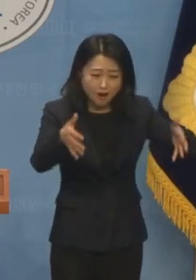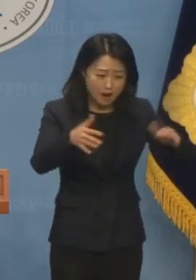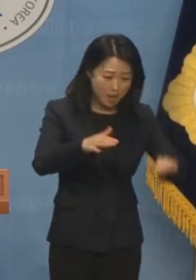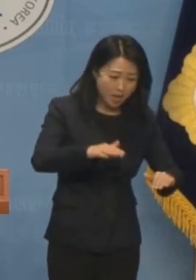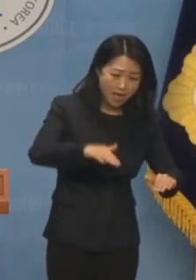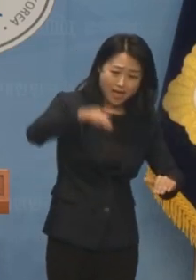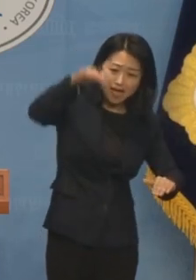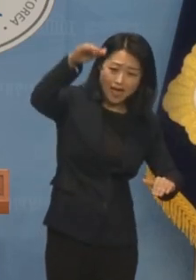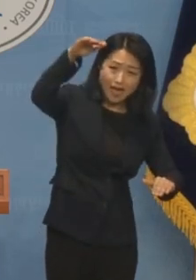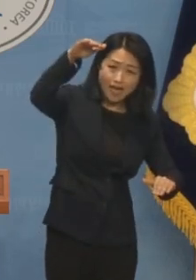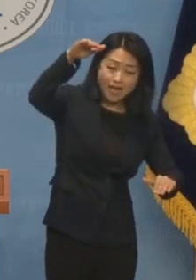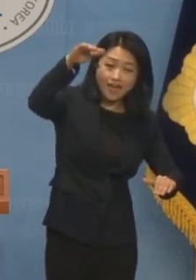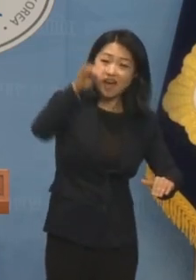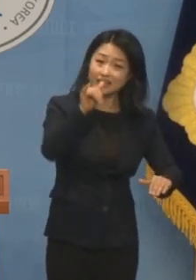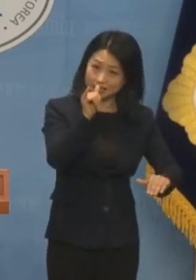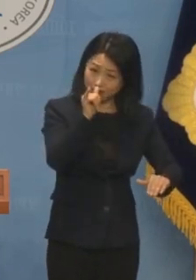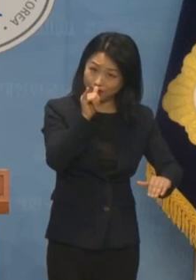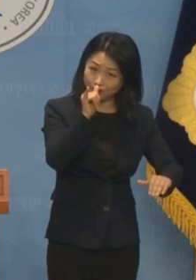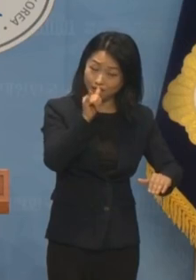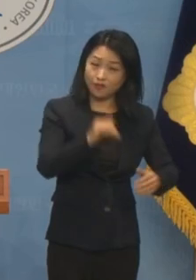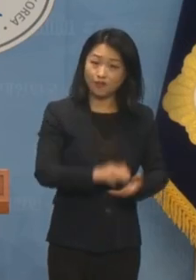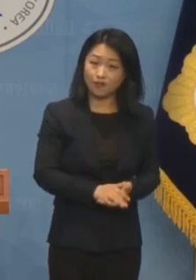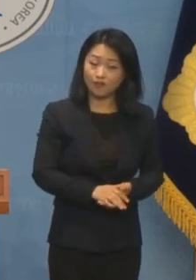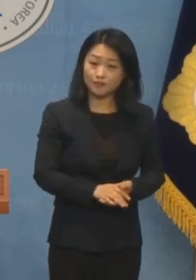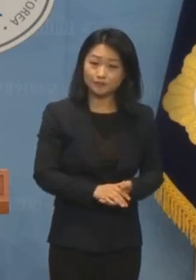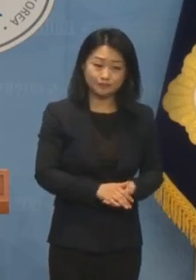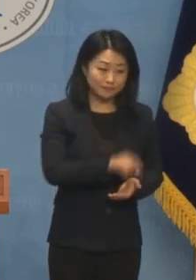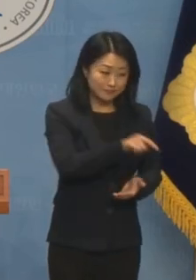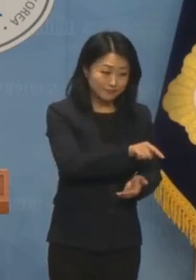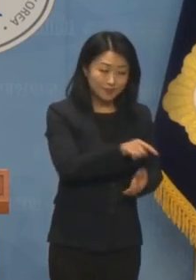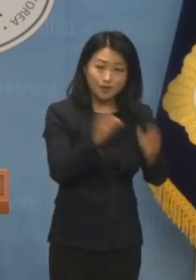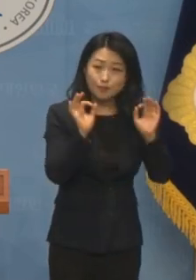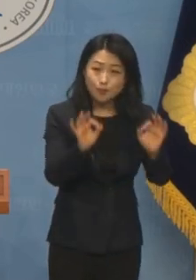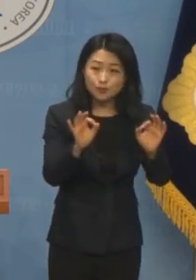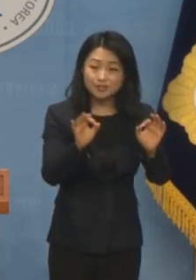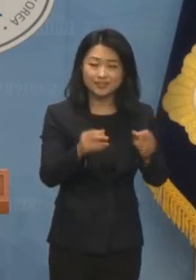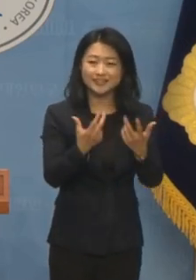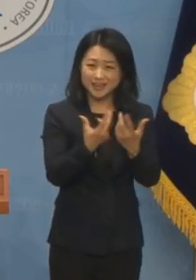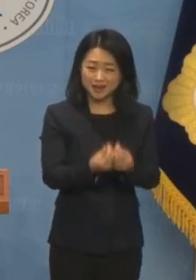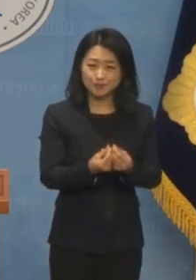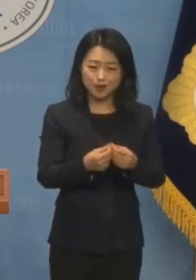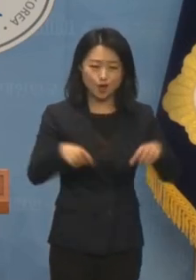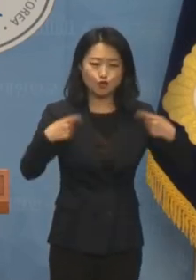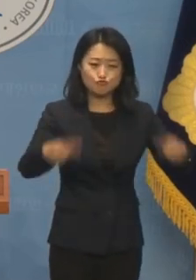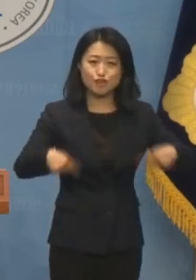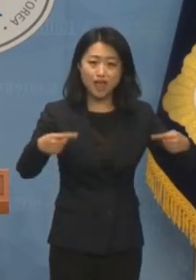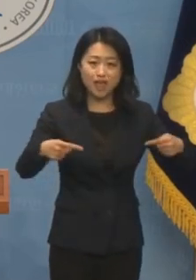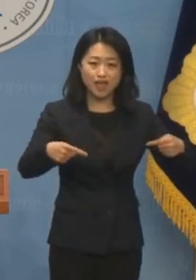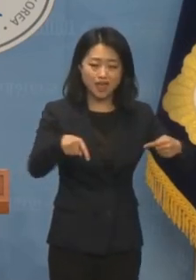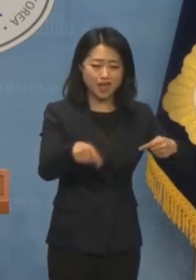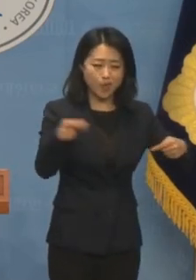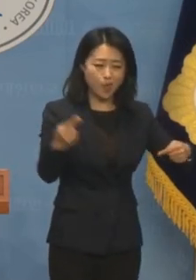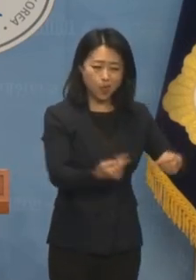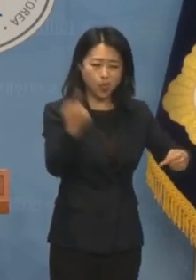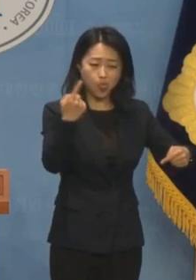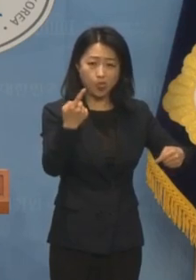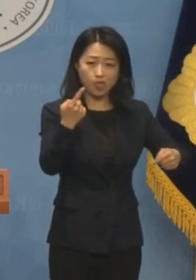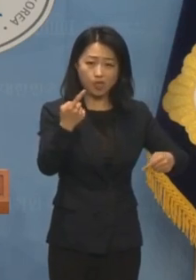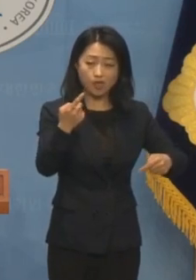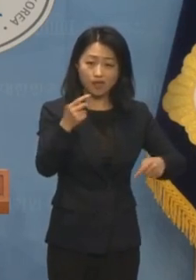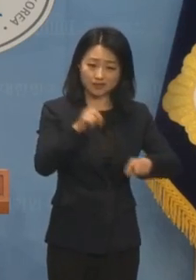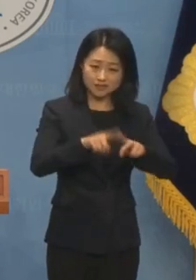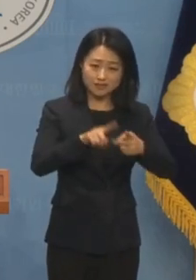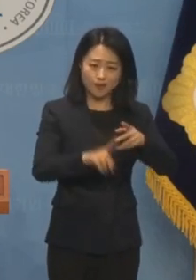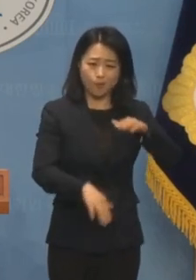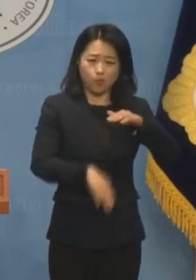예상된다는 것이었습니다이 수레가 텅텅 빈 수인지 꽉 찬 수인지